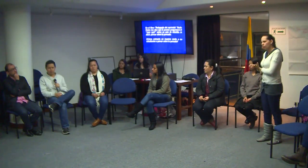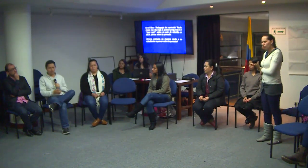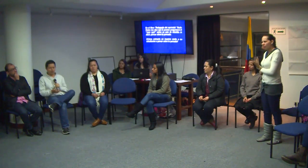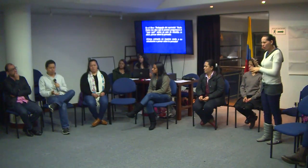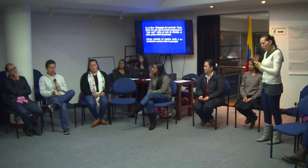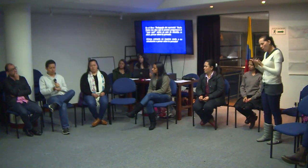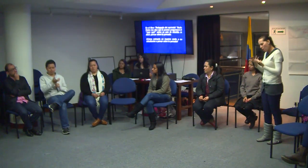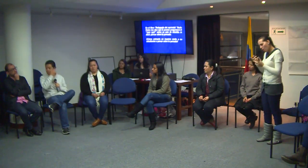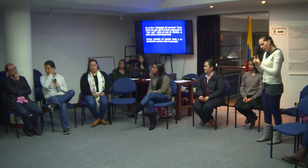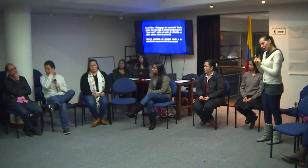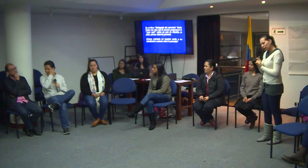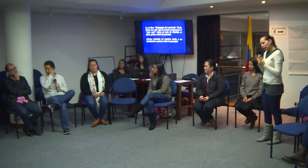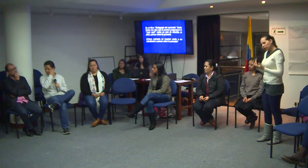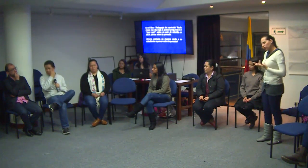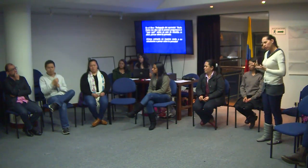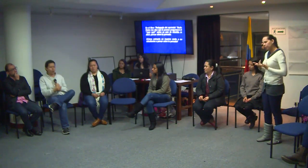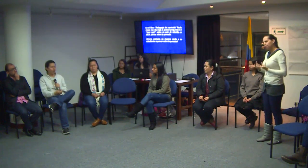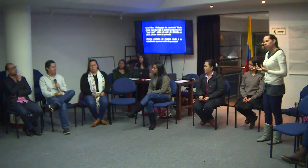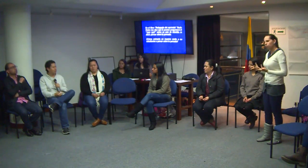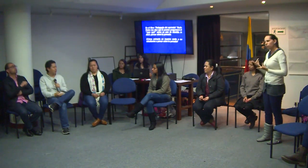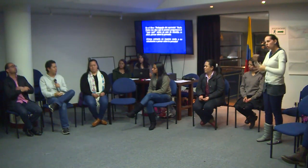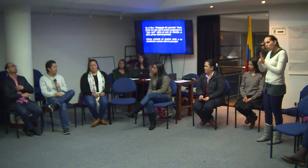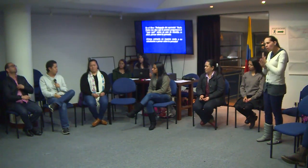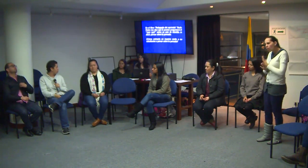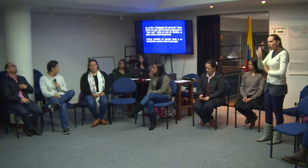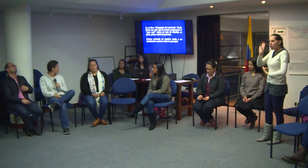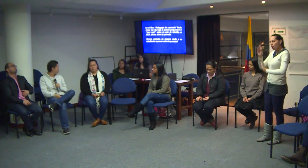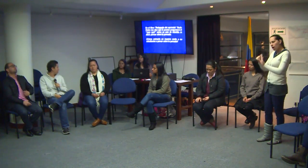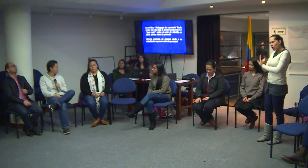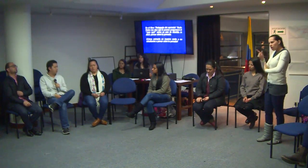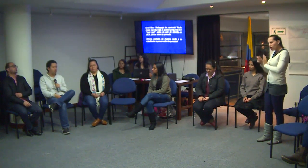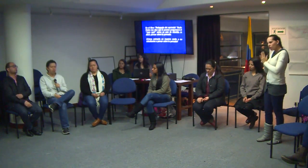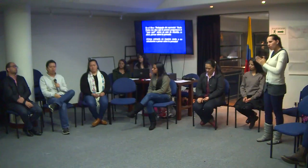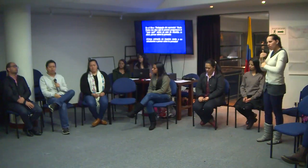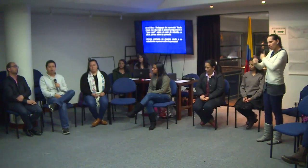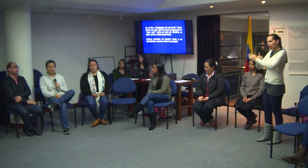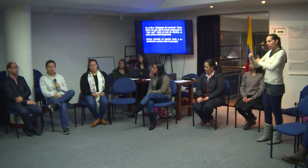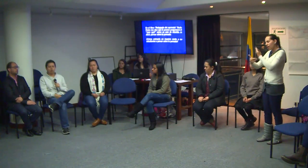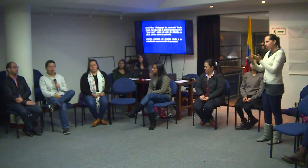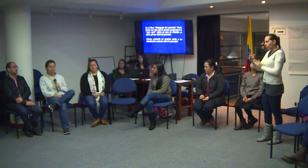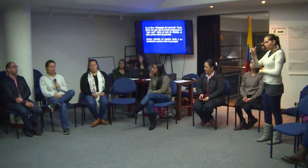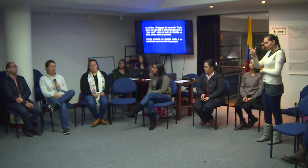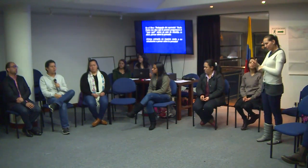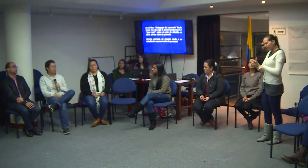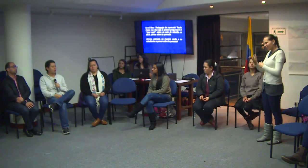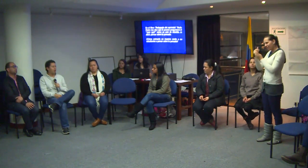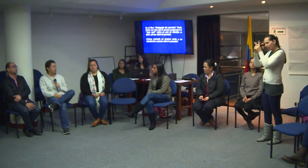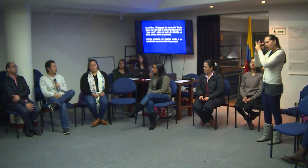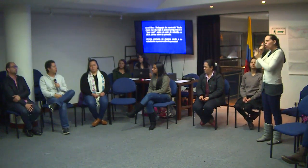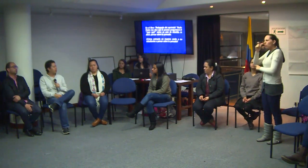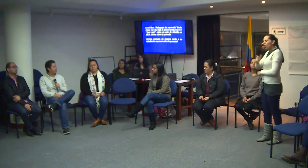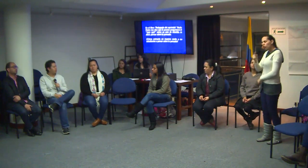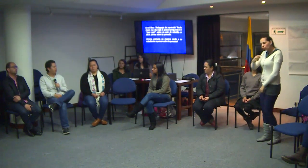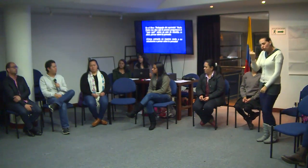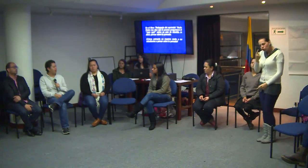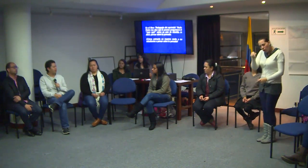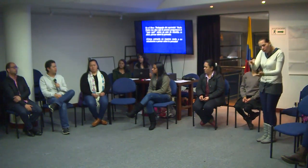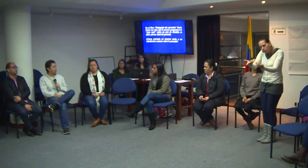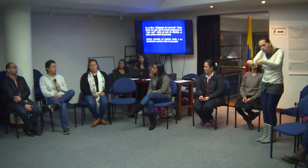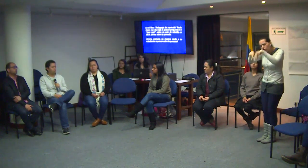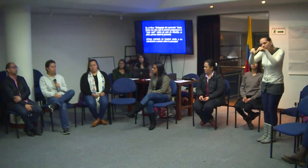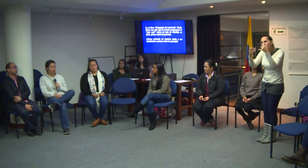¿cómo denominarlo?, de progreso, de desarrollo del ser humano. No solamente la sociedad, creo que